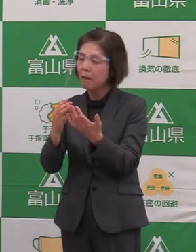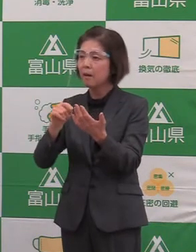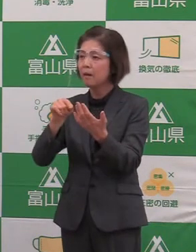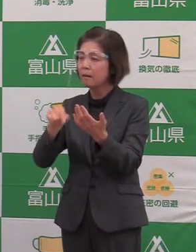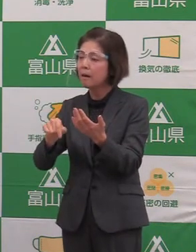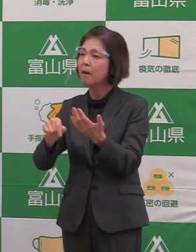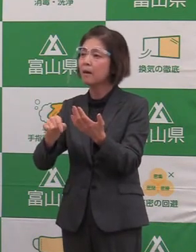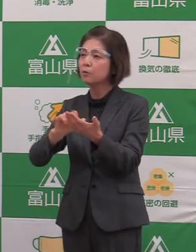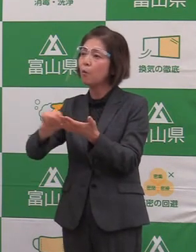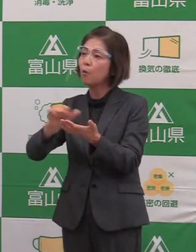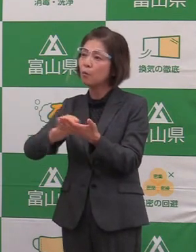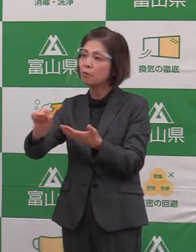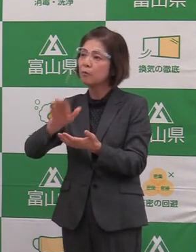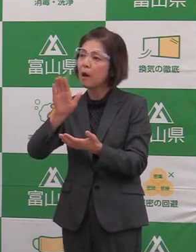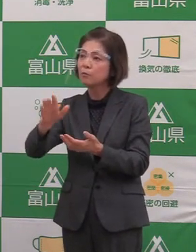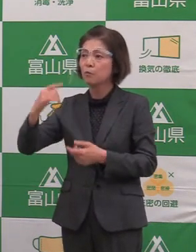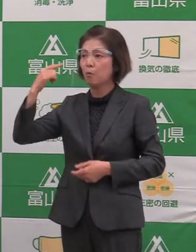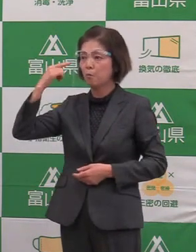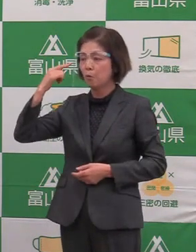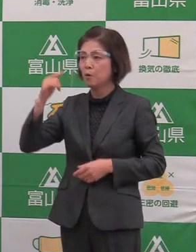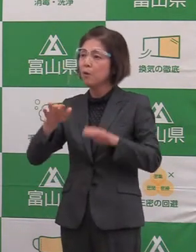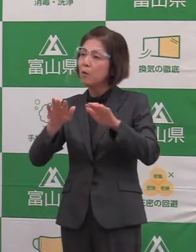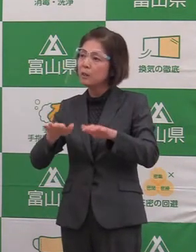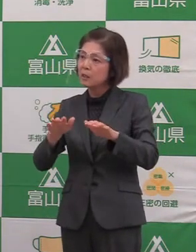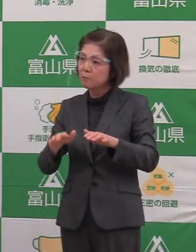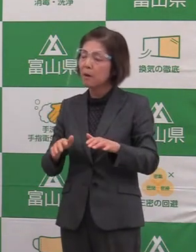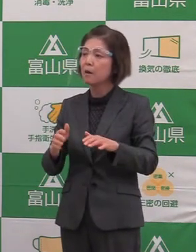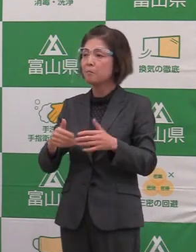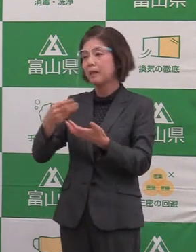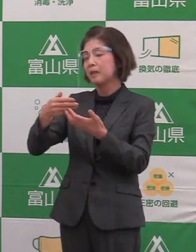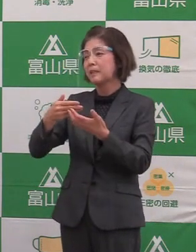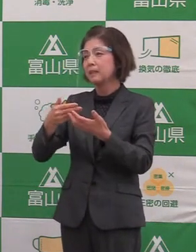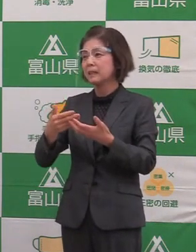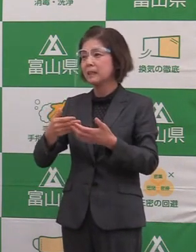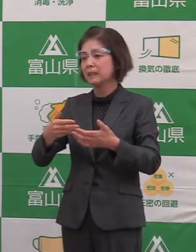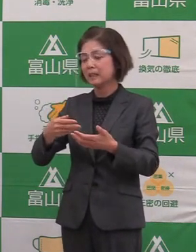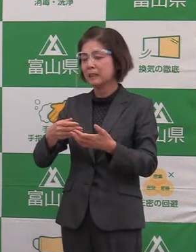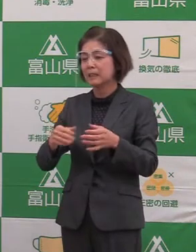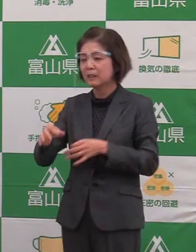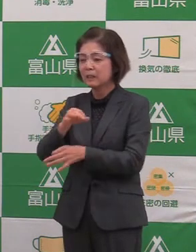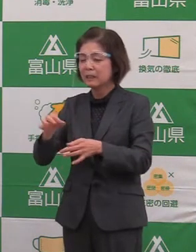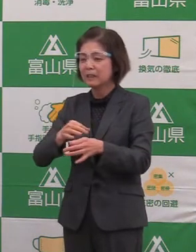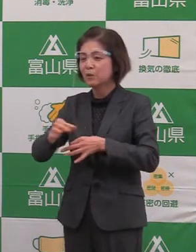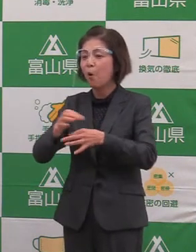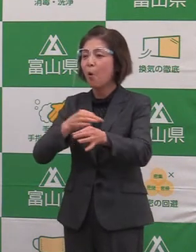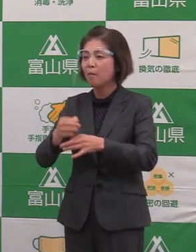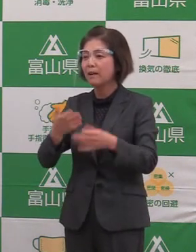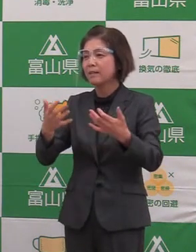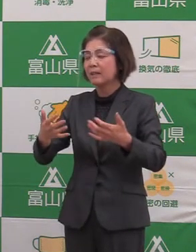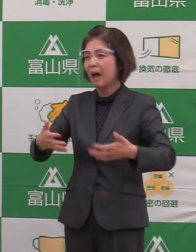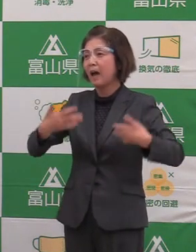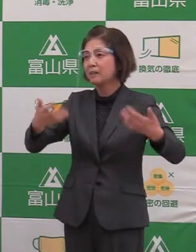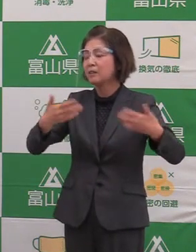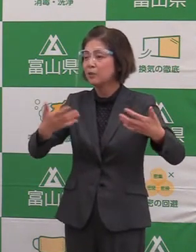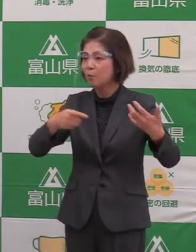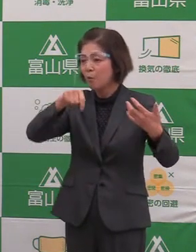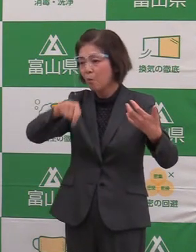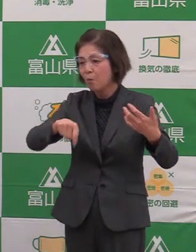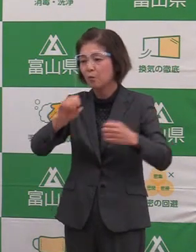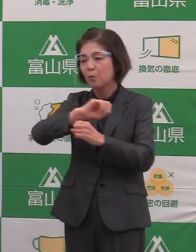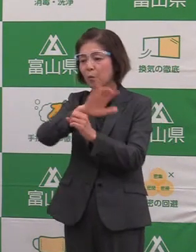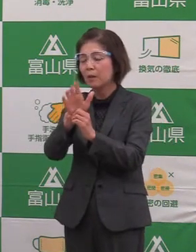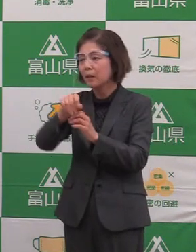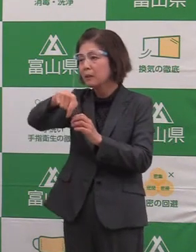やはり今商売繁盛の、まあ、元はやっぱり安心なお店ということは、このコロナ禍で皆さんご理解いただいていると思う